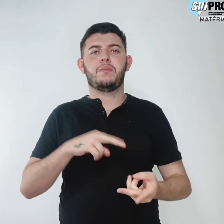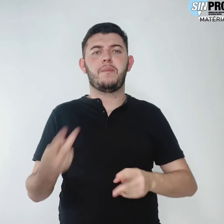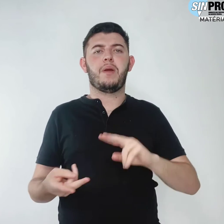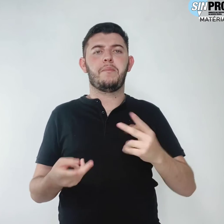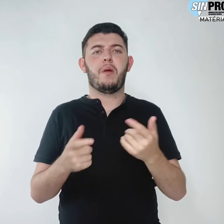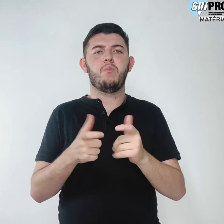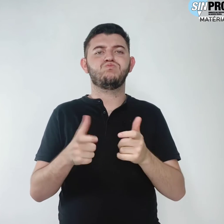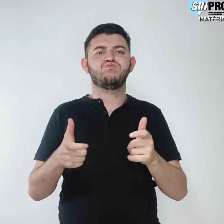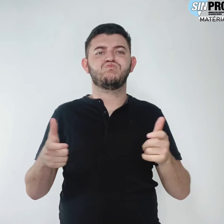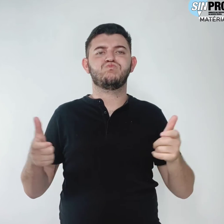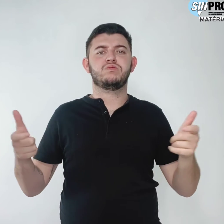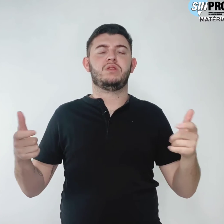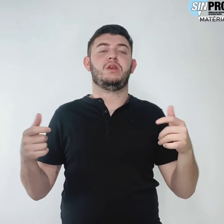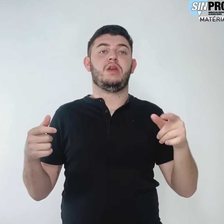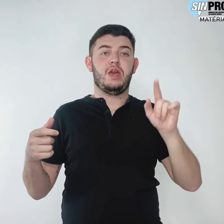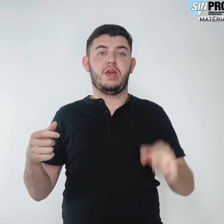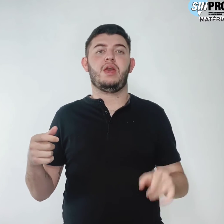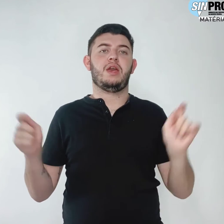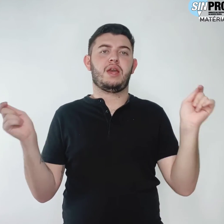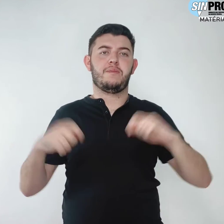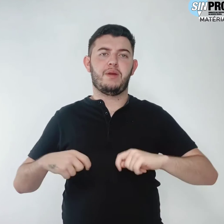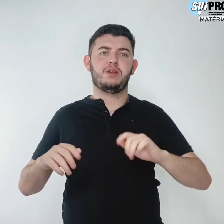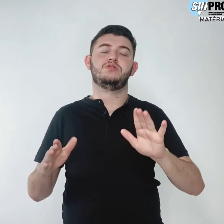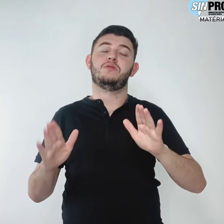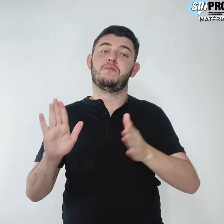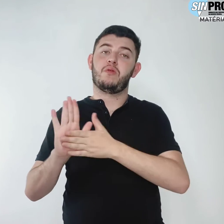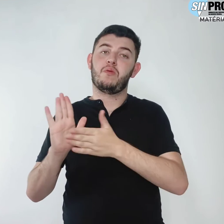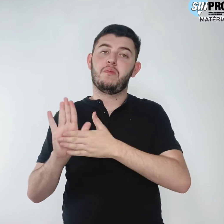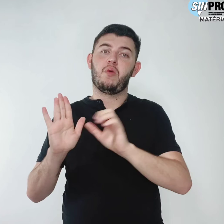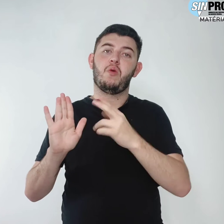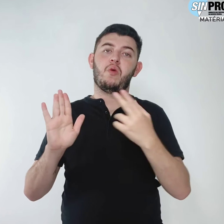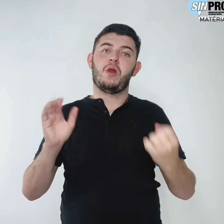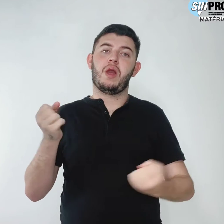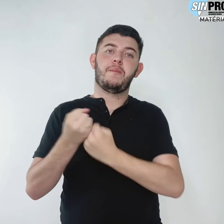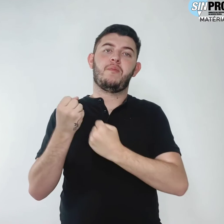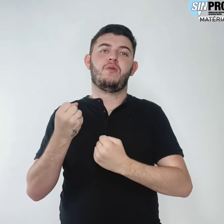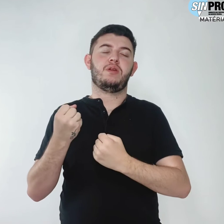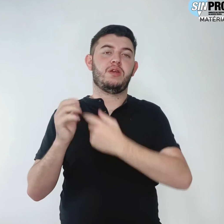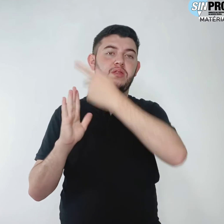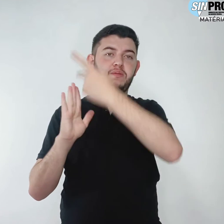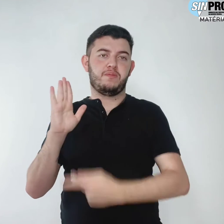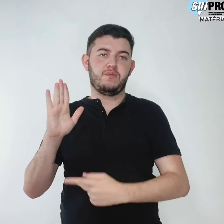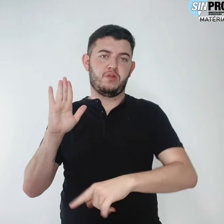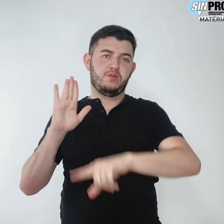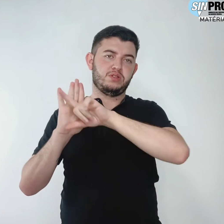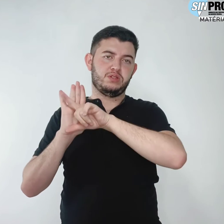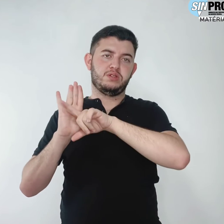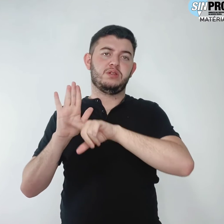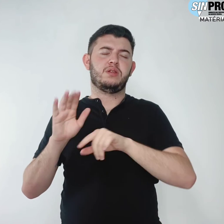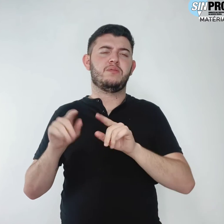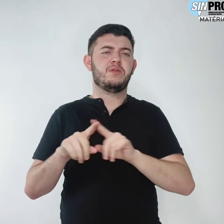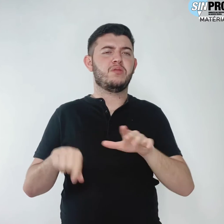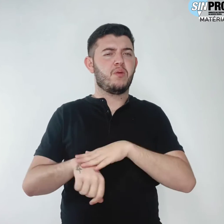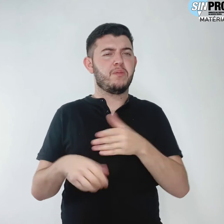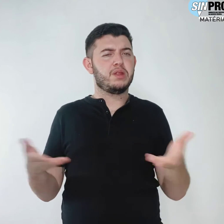maiores mortes e é capaz de propor ou apoiar o referido projeto de lei. O momento